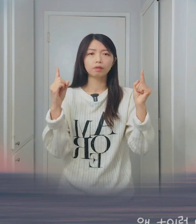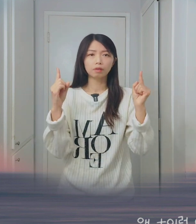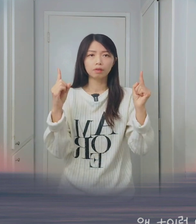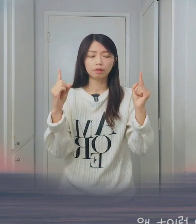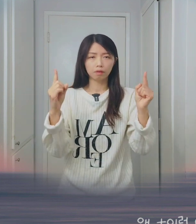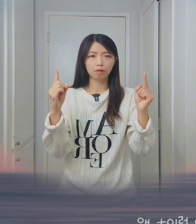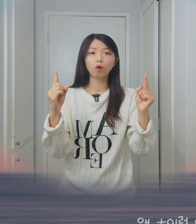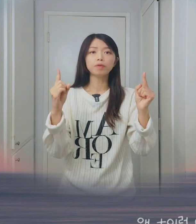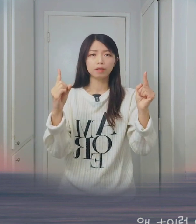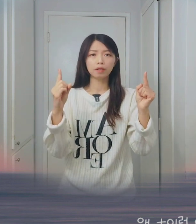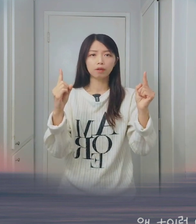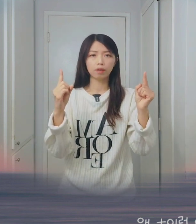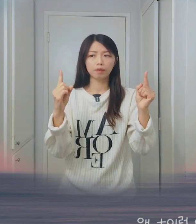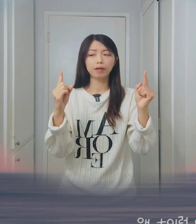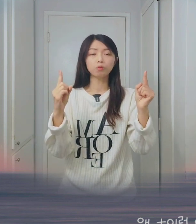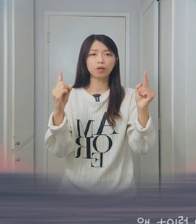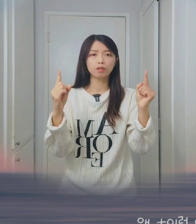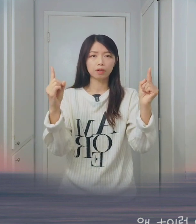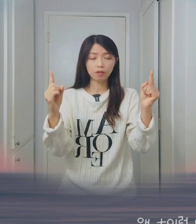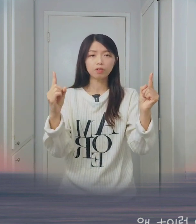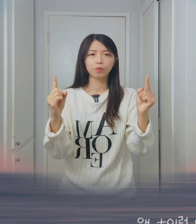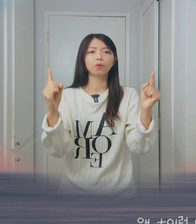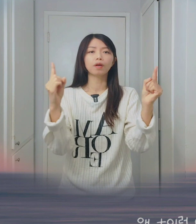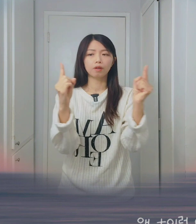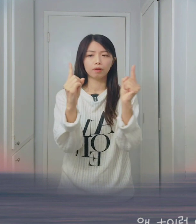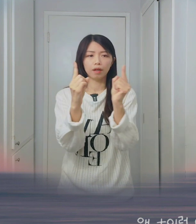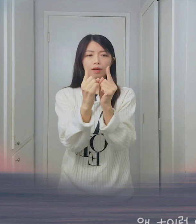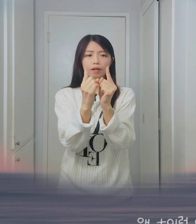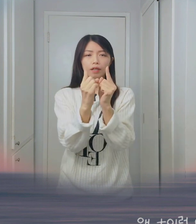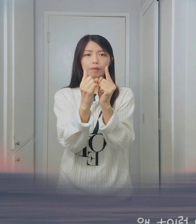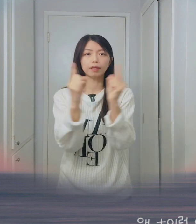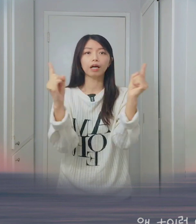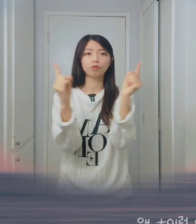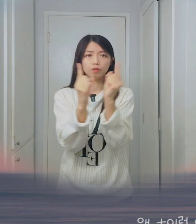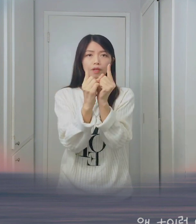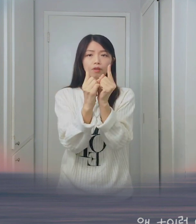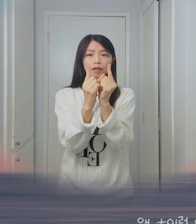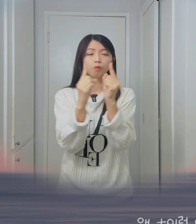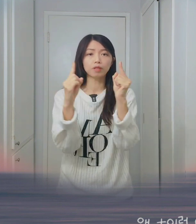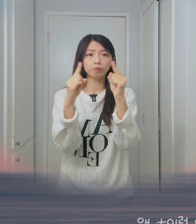양손 검지를 이렇게 마주보게 해주시고 이렇게 가깝게